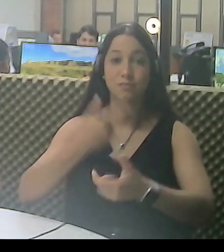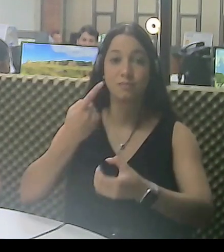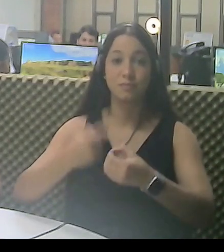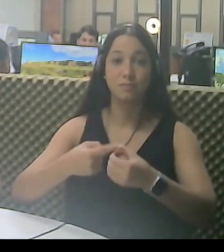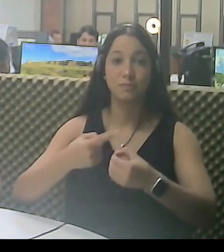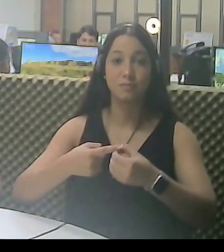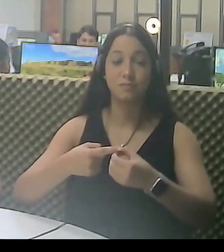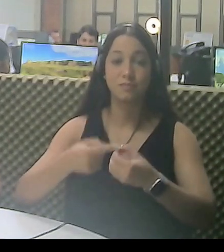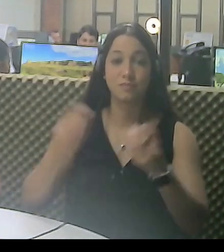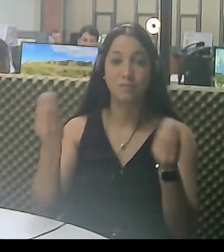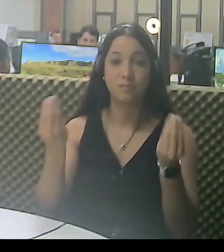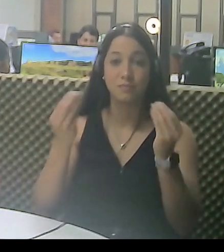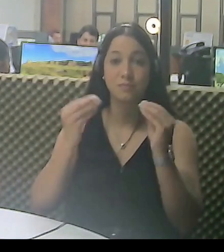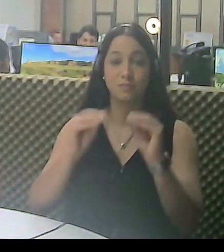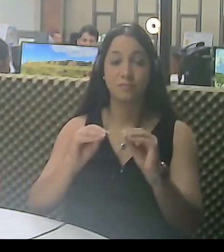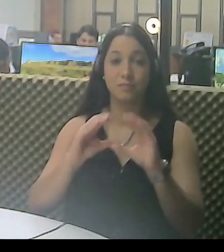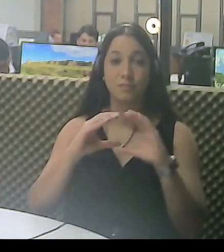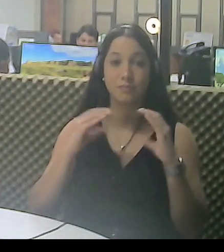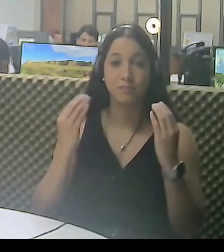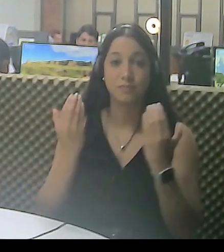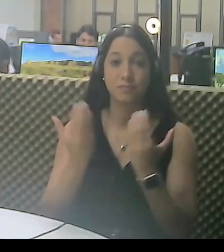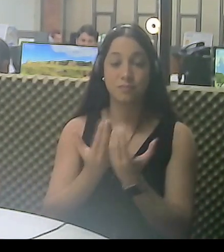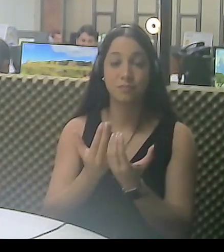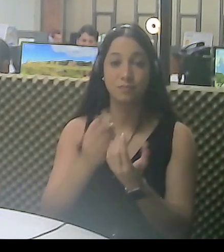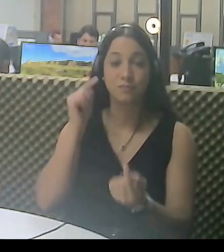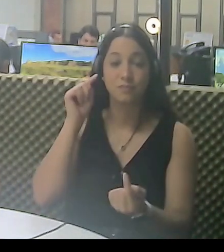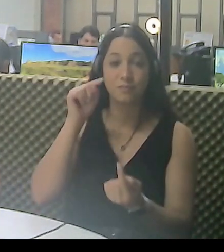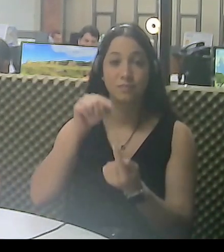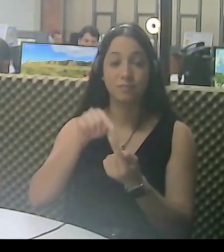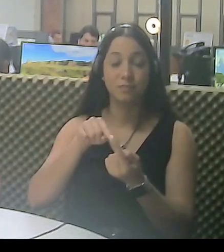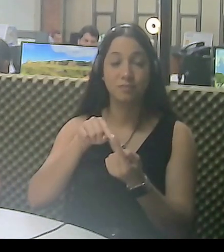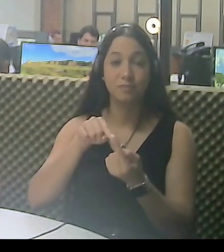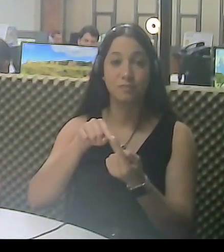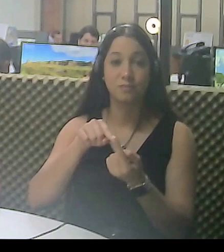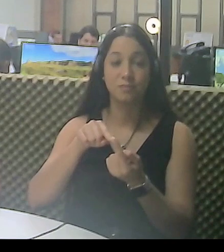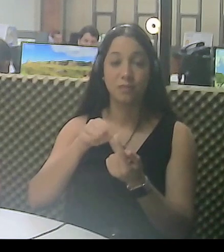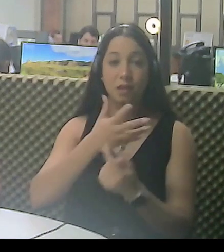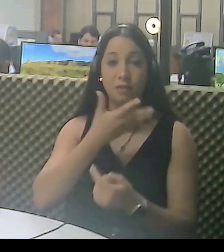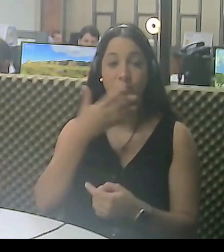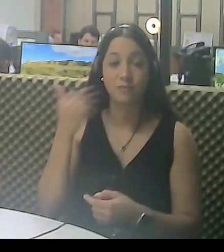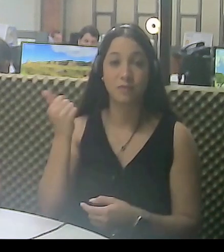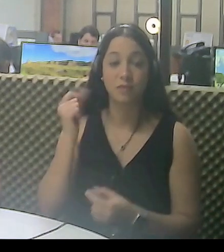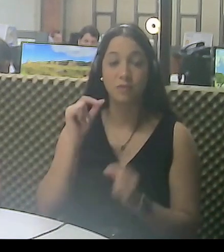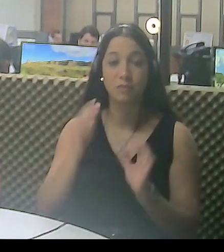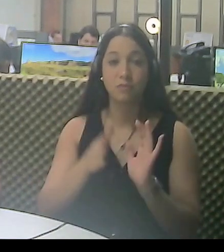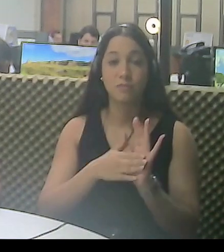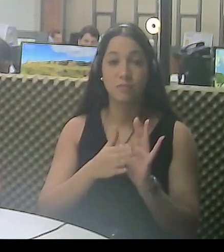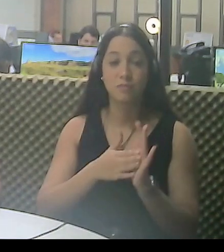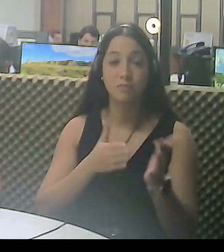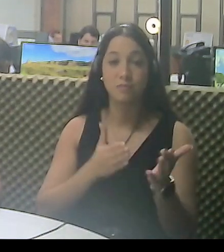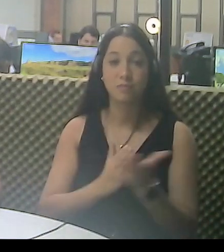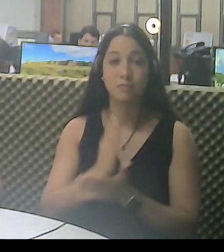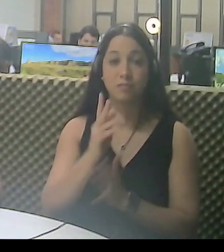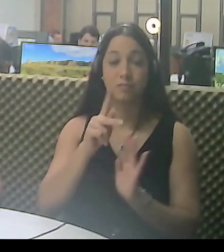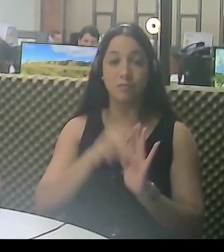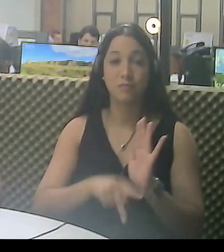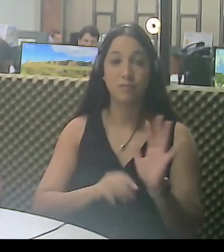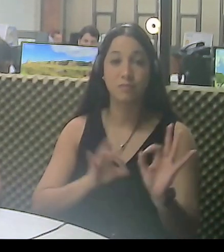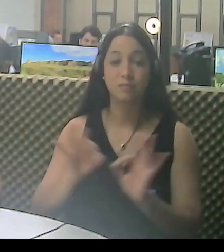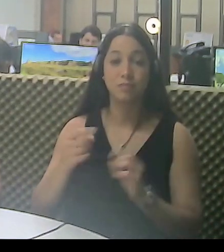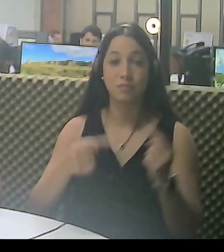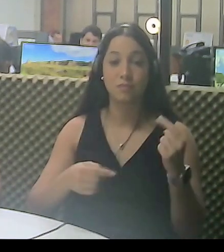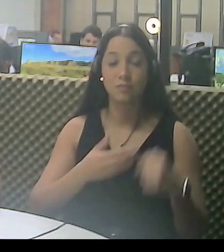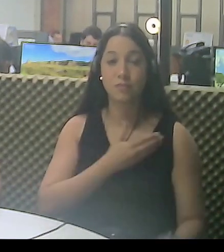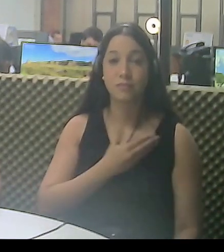Urbanos. A implantação do Conselho e do Fundo visa facilitar a proposição e a aprovação de projetos e